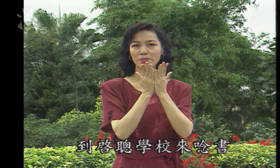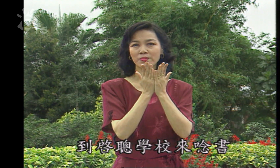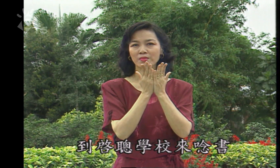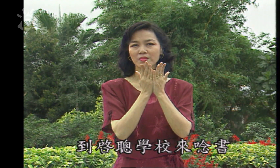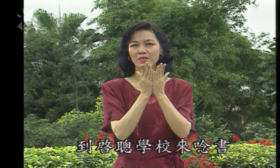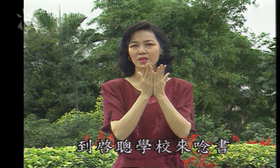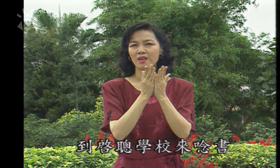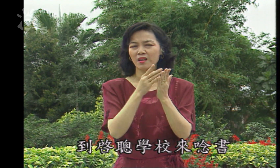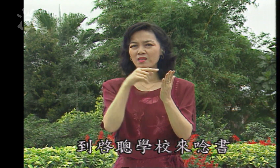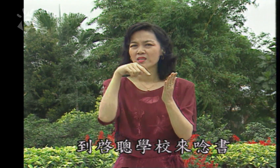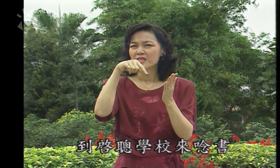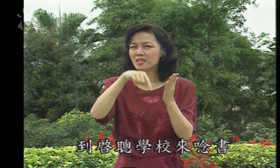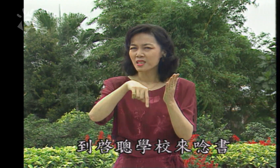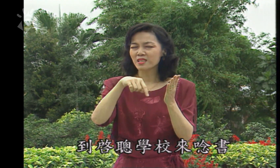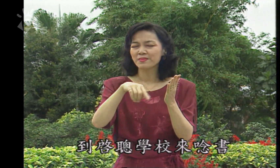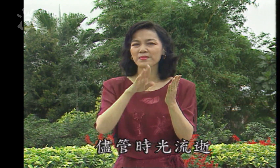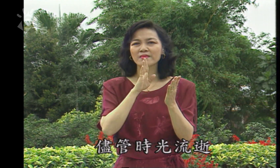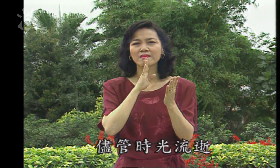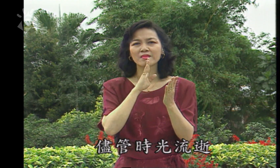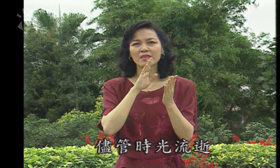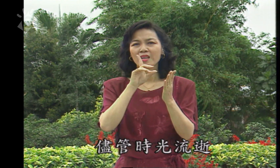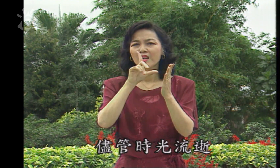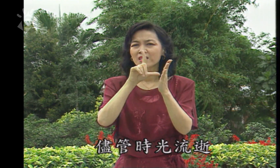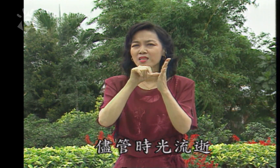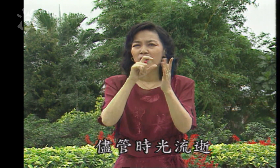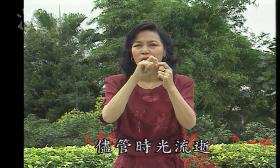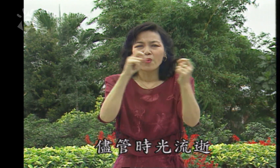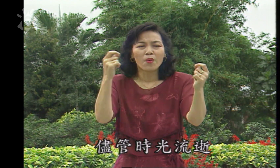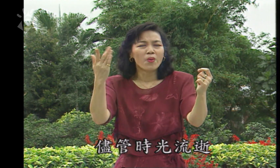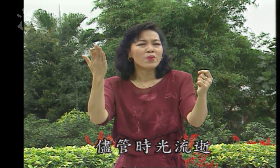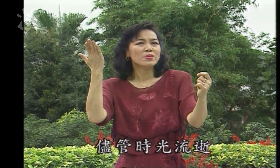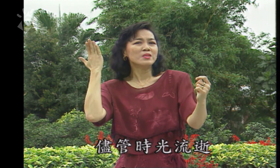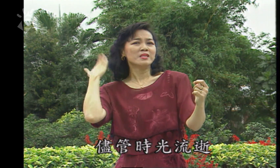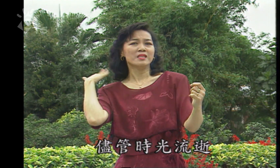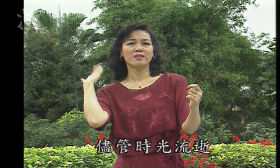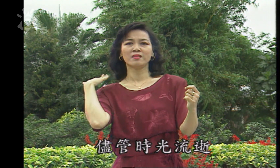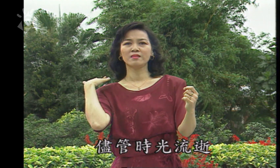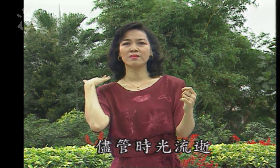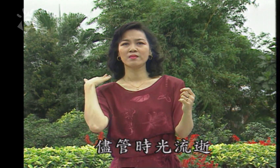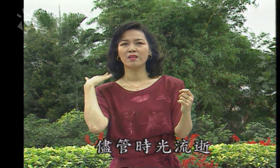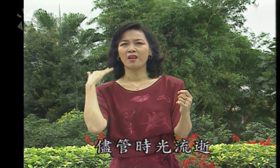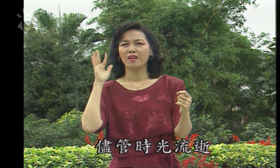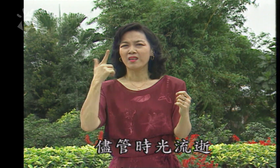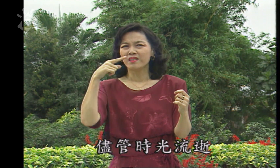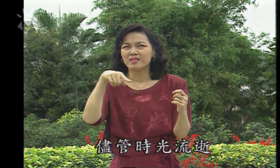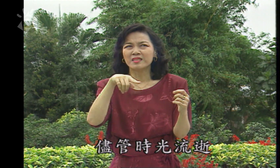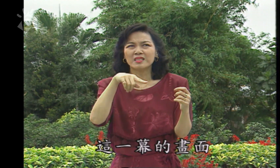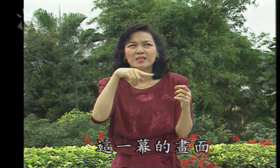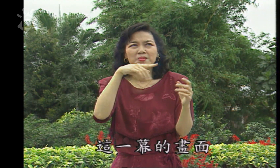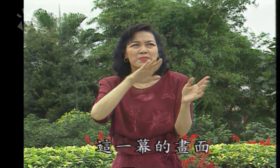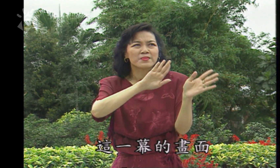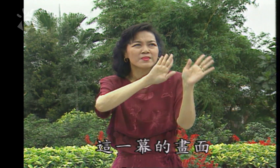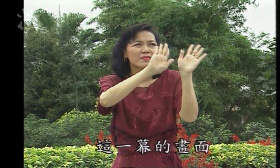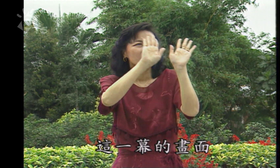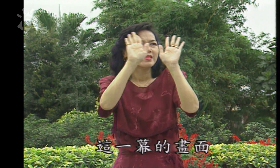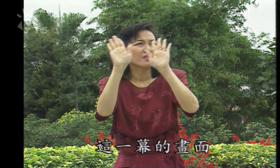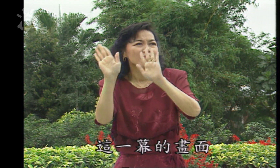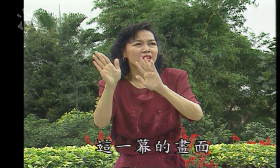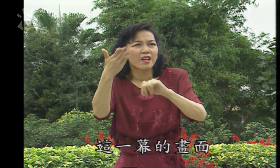书。尽管时光流逝，这一幕的画面啊，